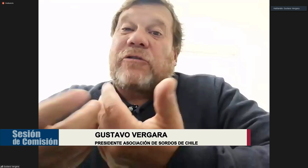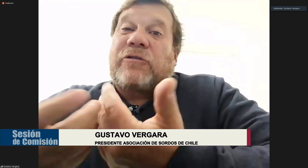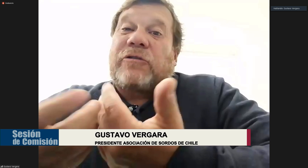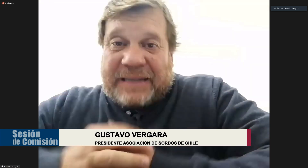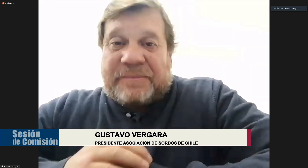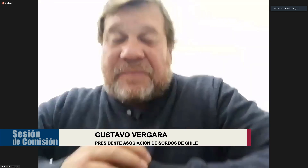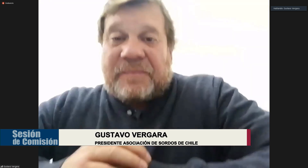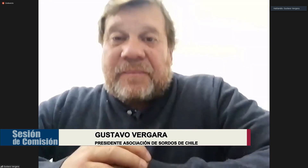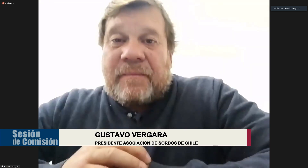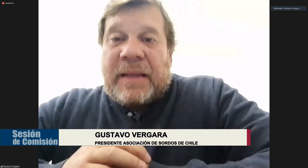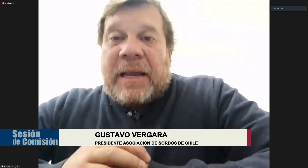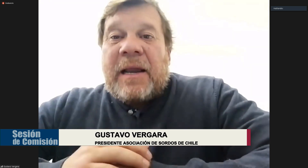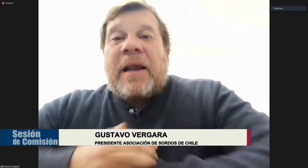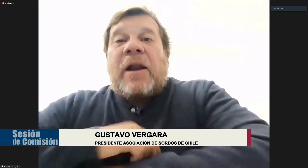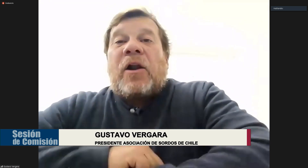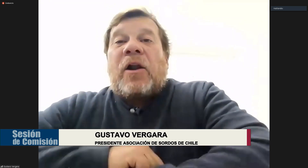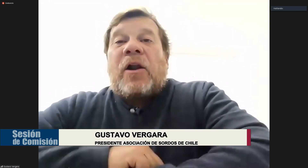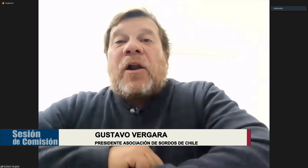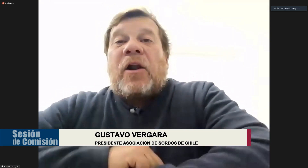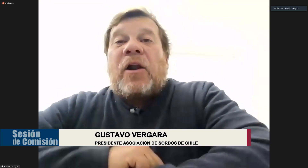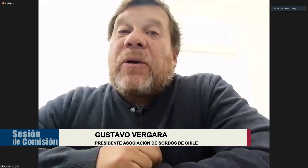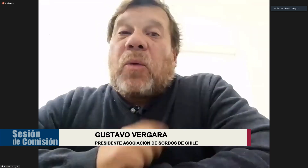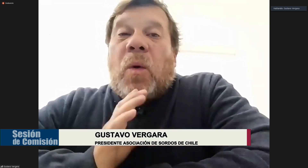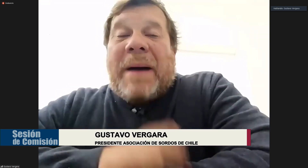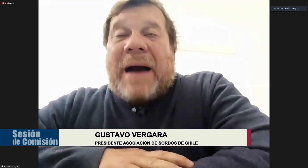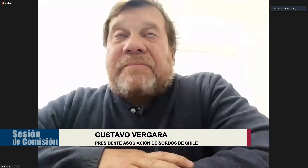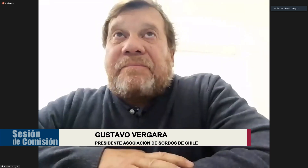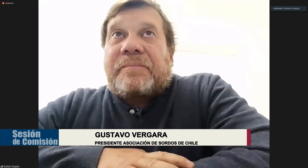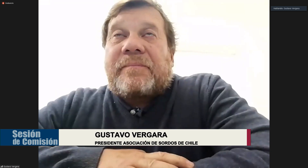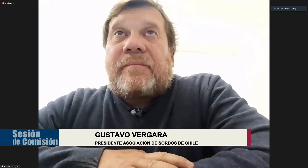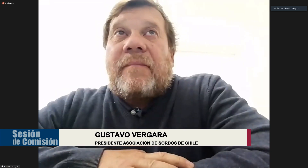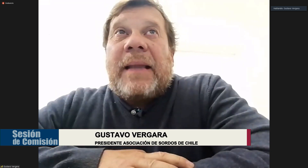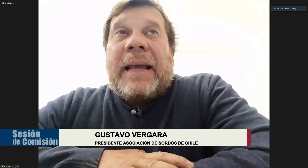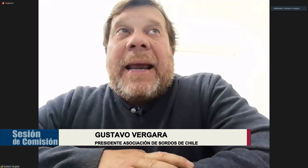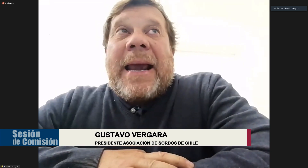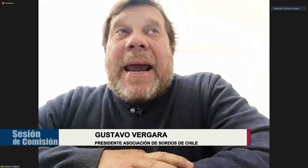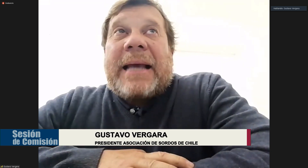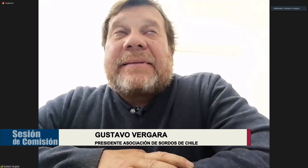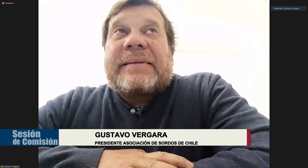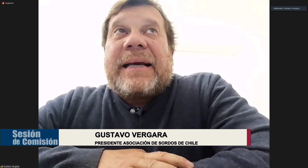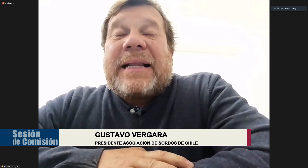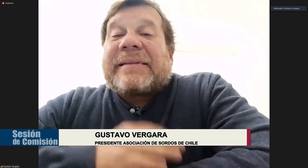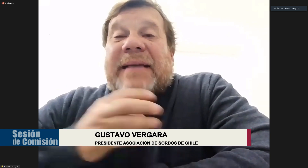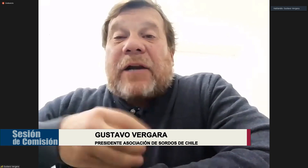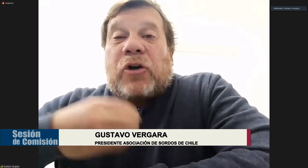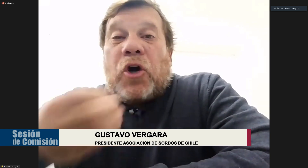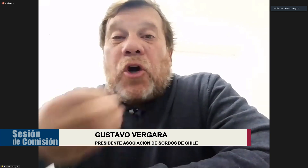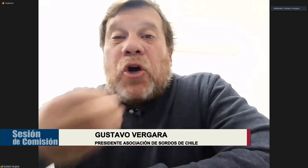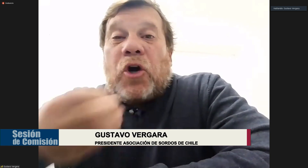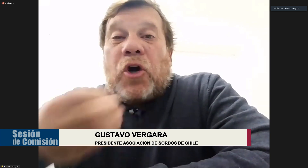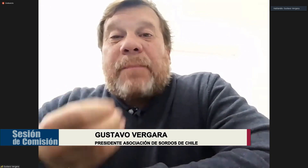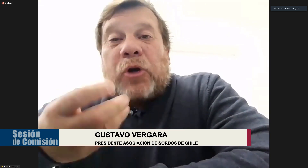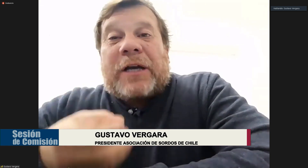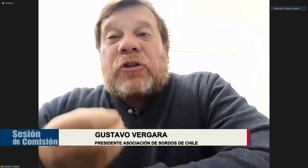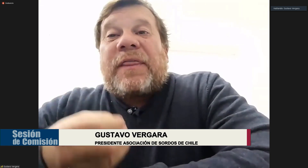ciegas. Lo que más me preocupa es el desarrollo de proyectos de